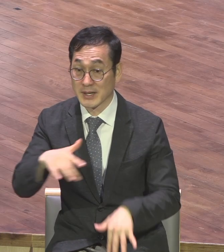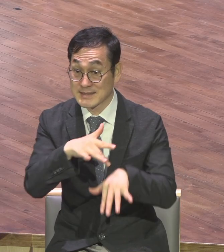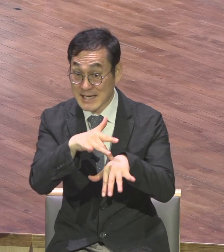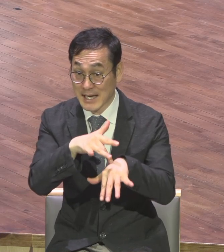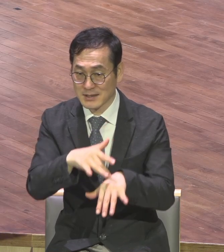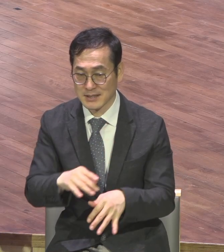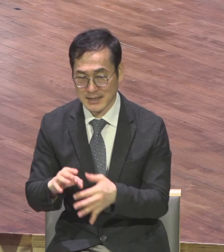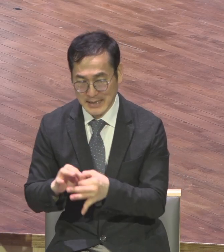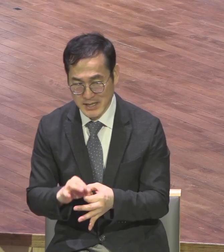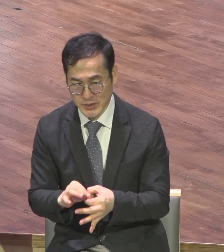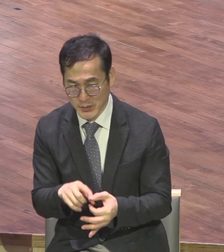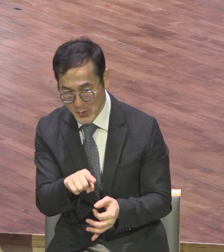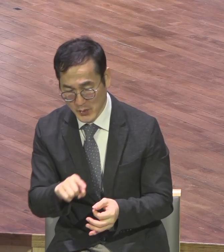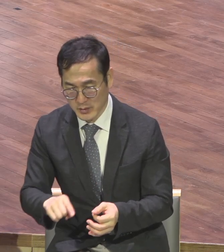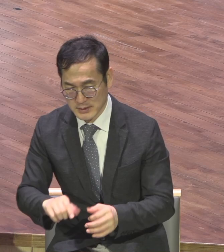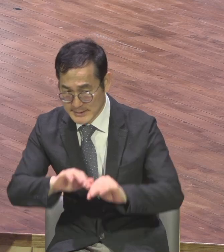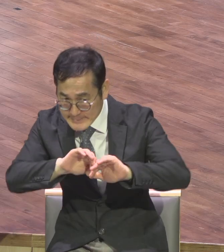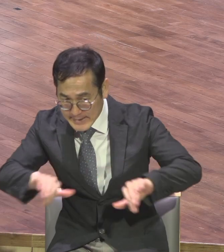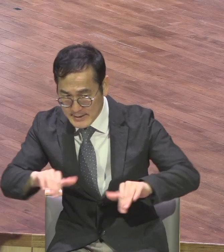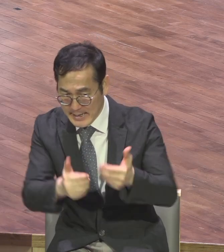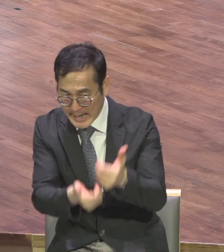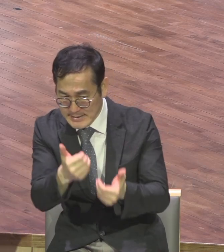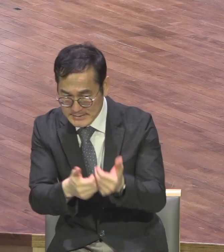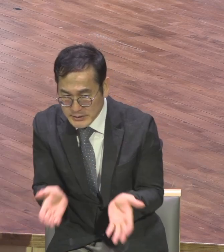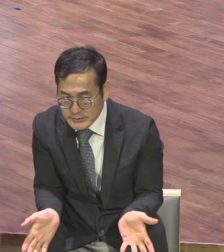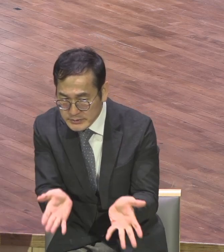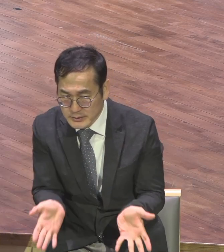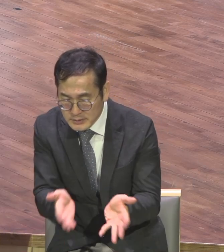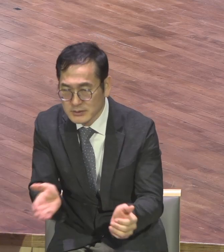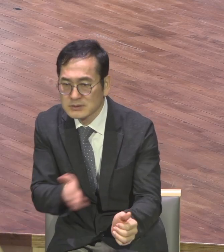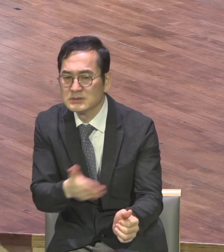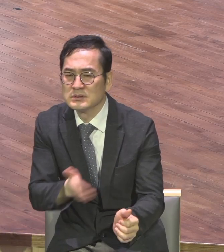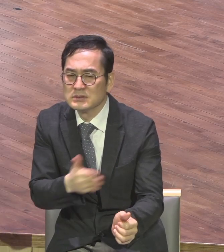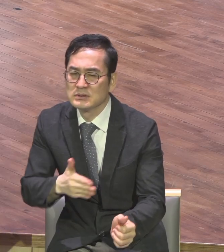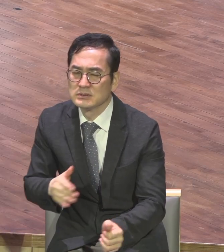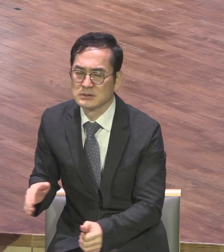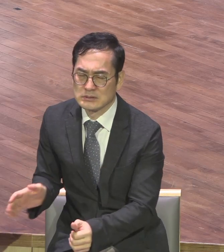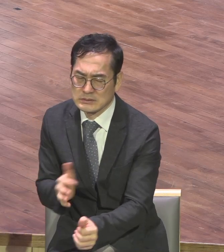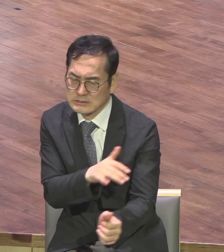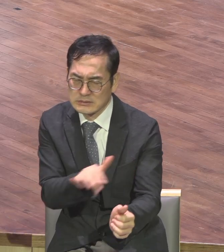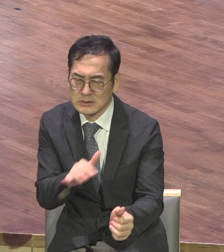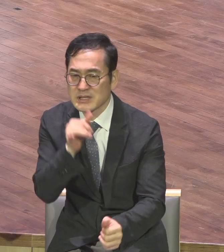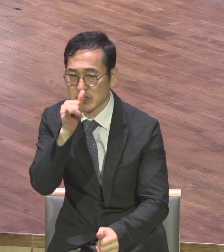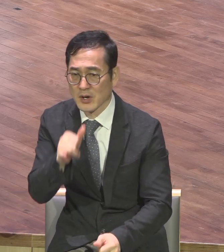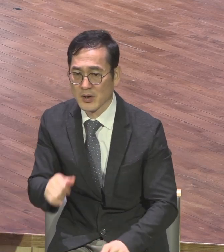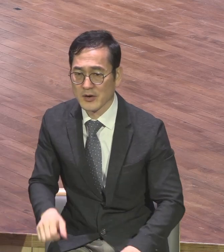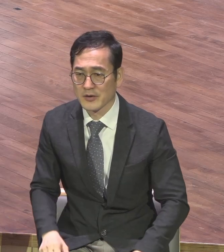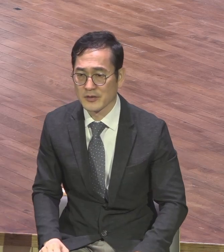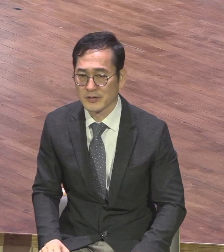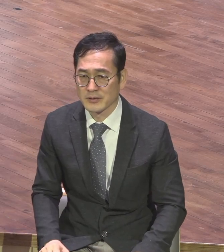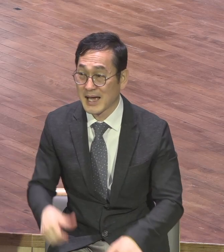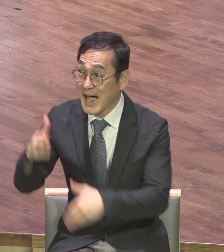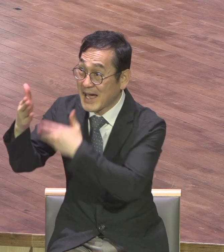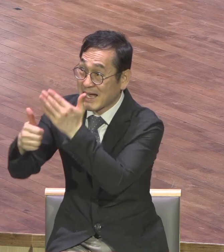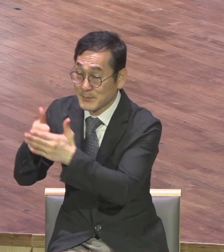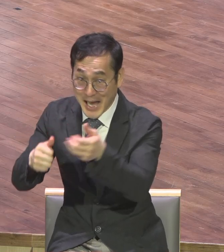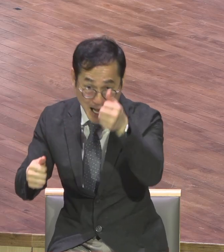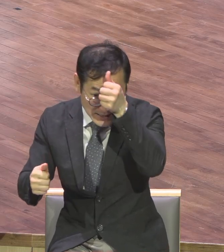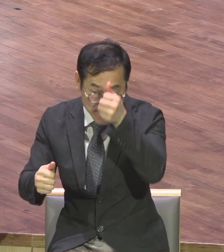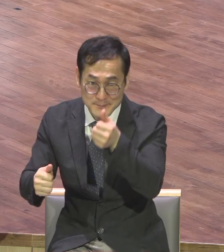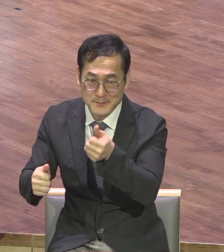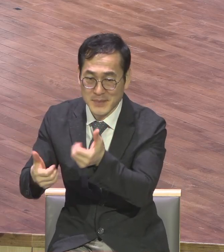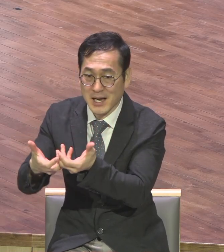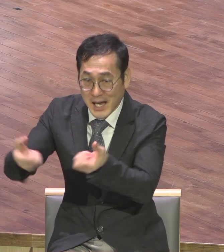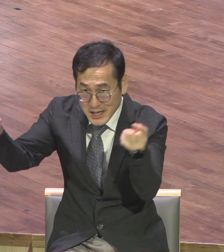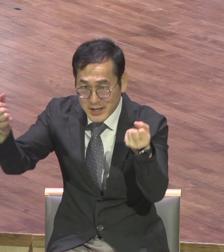계속 분쟁시키는 게 주특기입니다. 갈라놓는 거. 하나님과 아담과 갈라놓는 거, 부부 사이 갈라놓는 거, 성도 간에